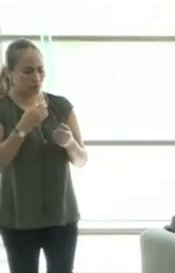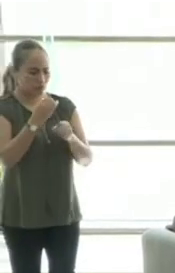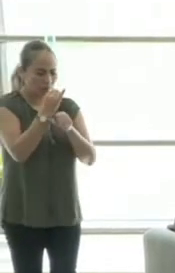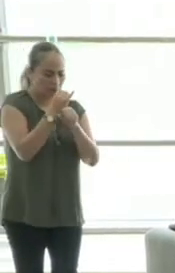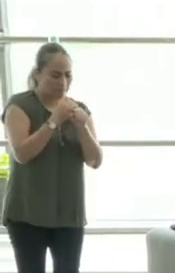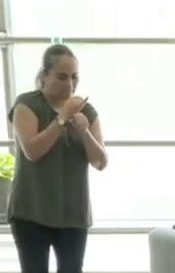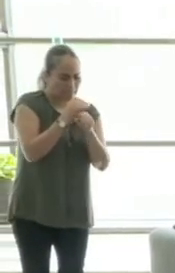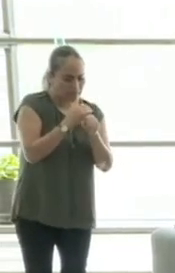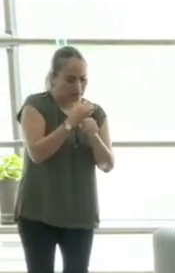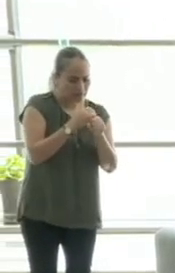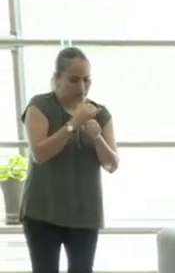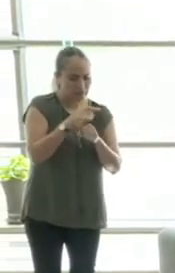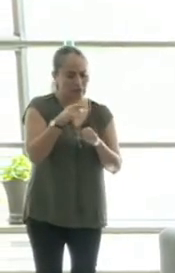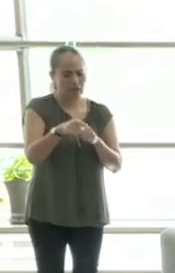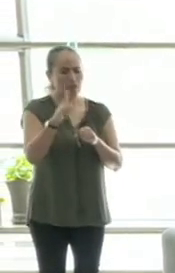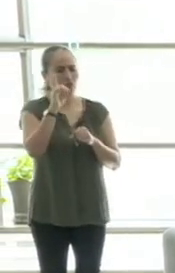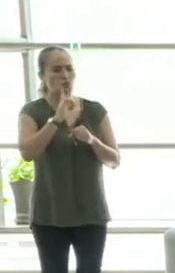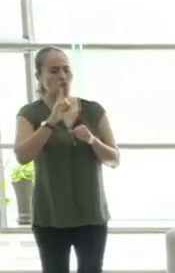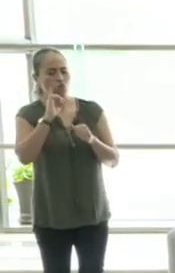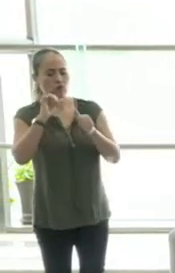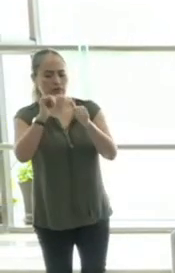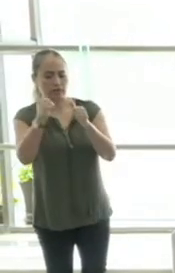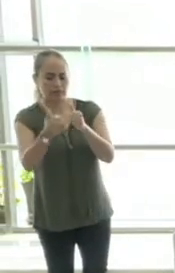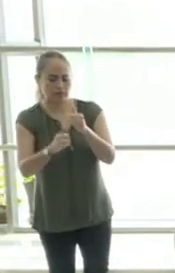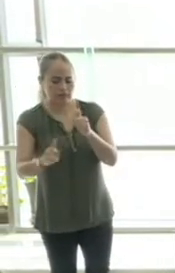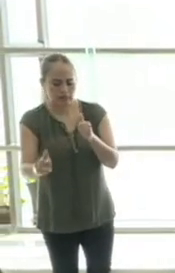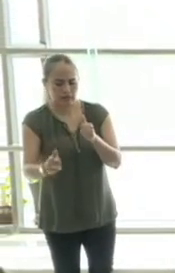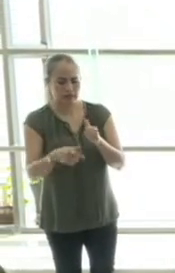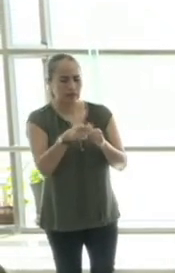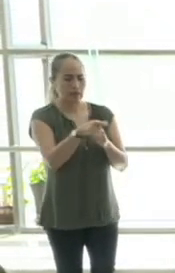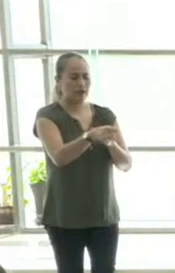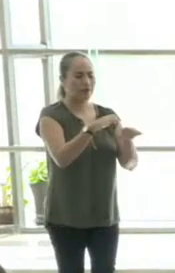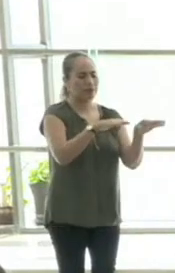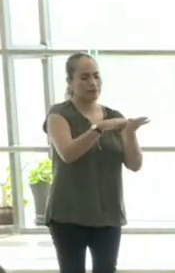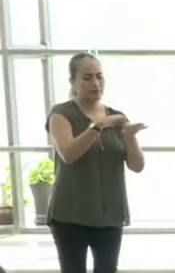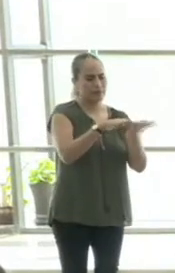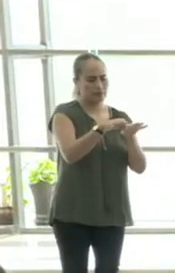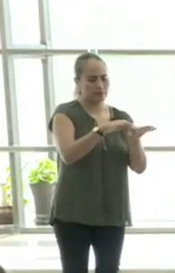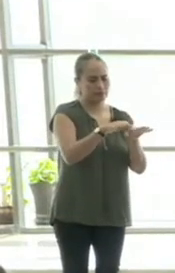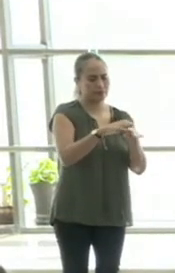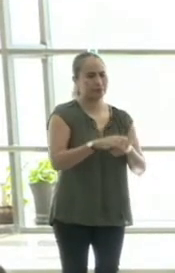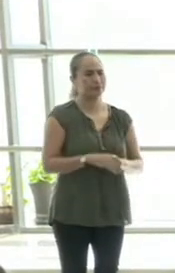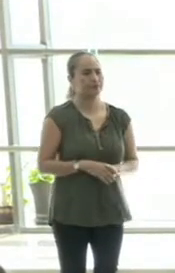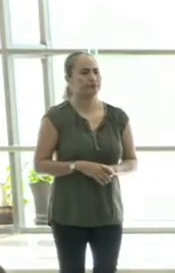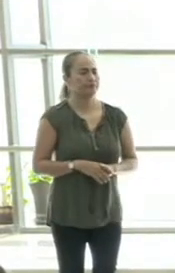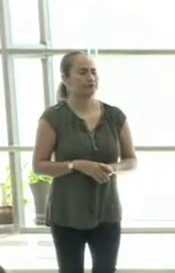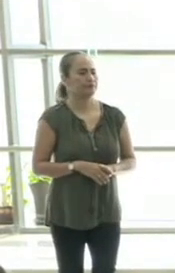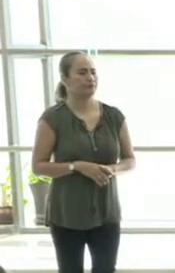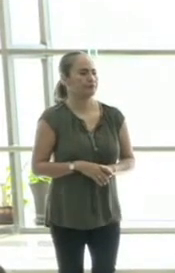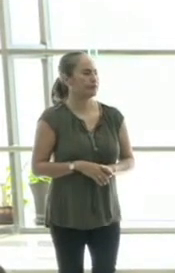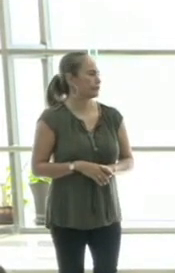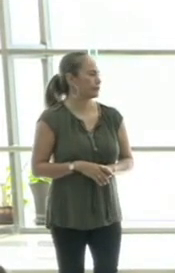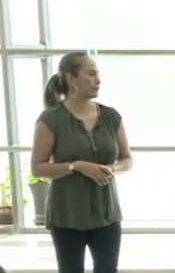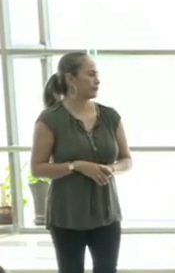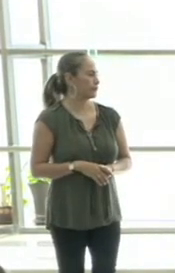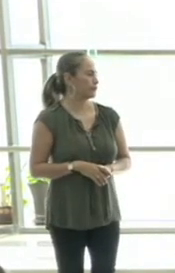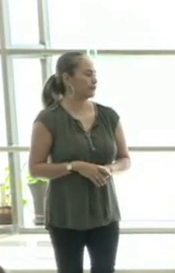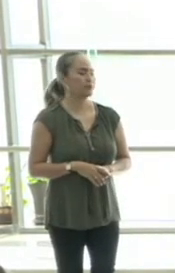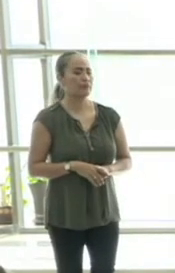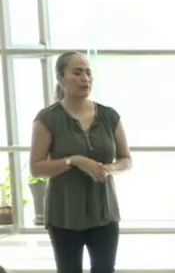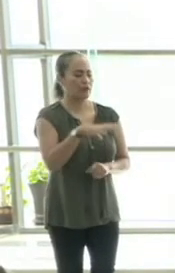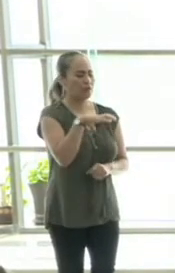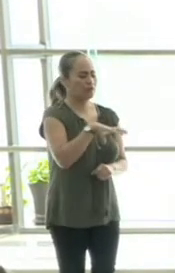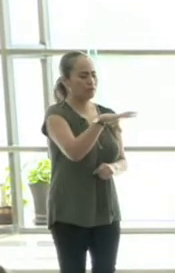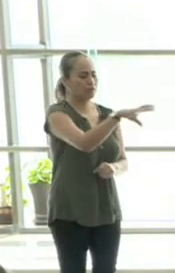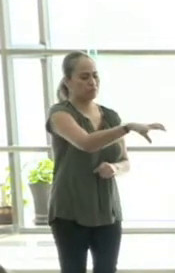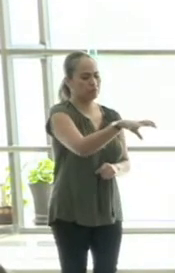mujeres en el arte y el mercado de trabajo y es llamativo que independientemente del área en el que